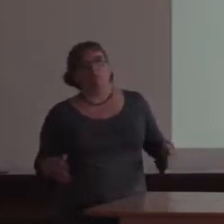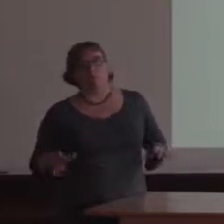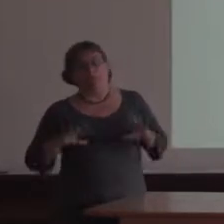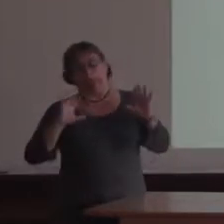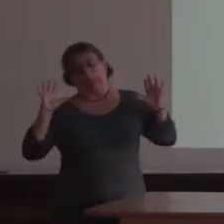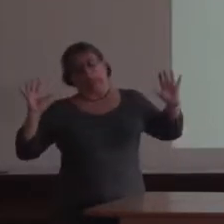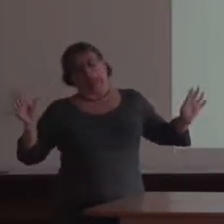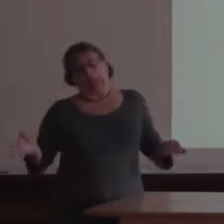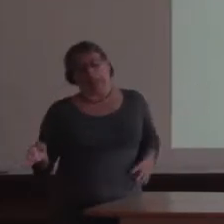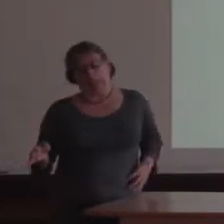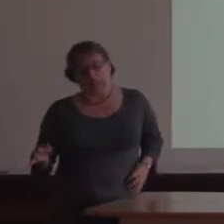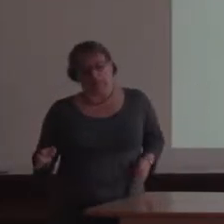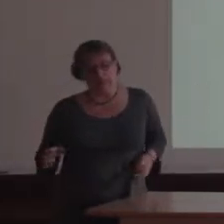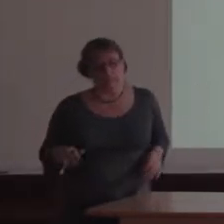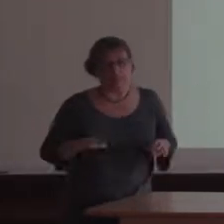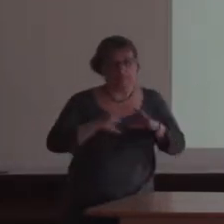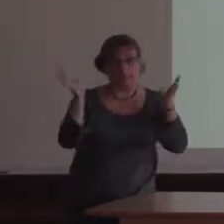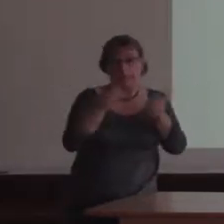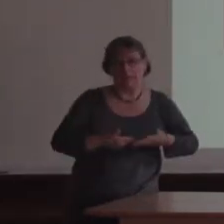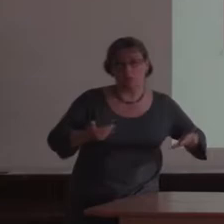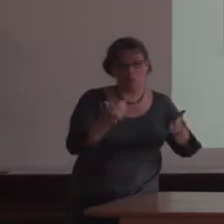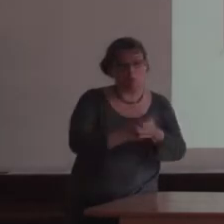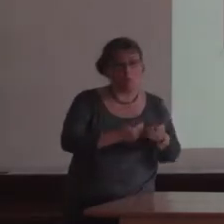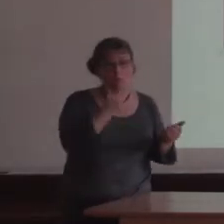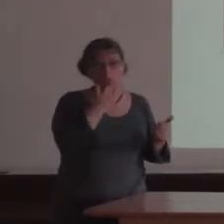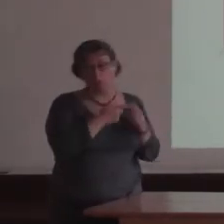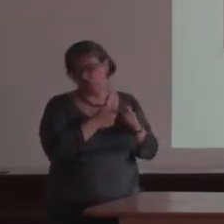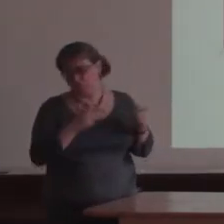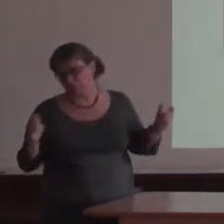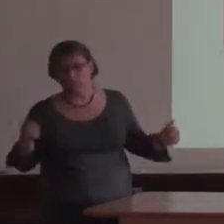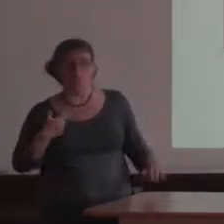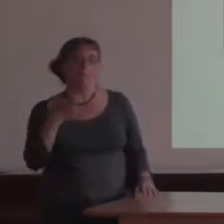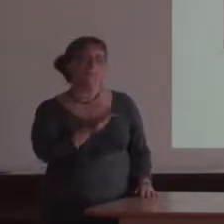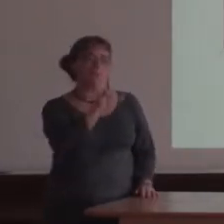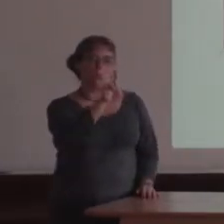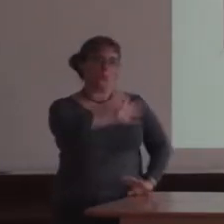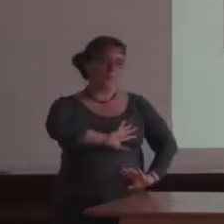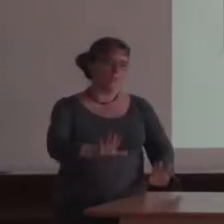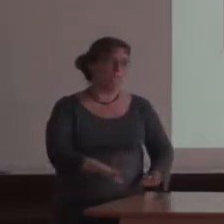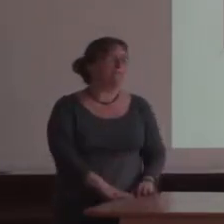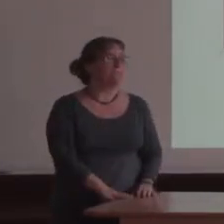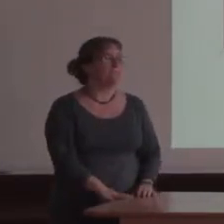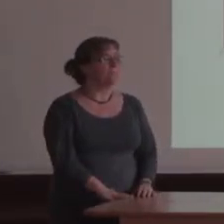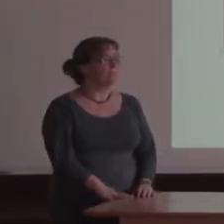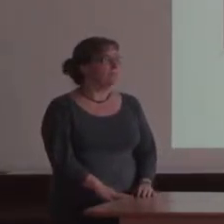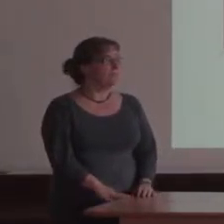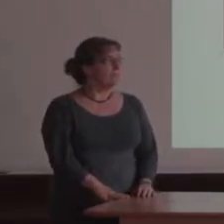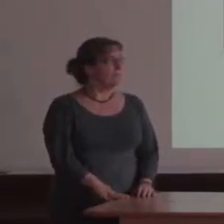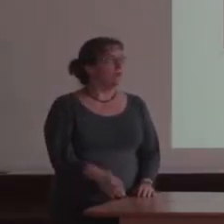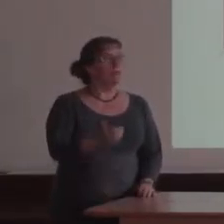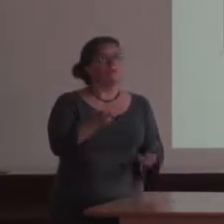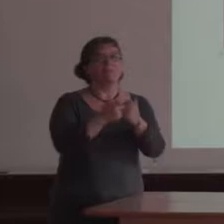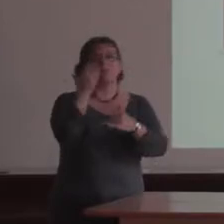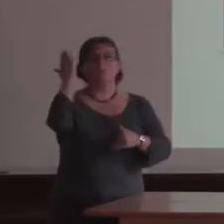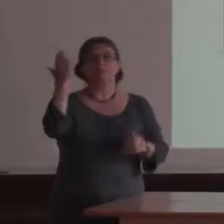Il y a plein de trucs, pour plein de cas d'usage. J'en citerai juste deux là. Si vous avez une grosse suite de tests